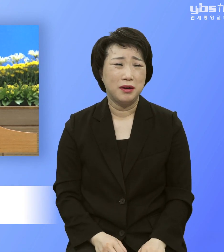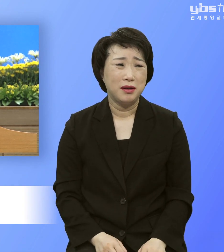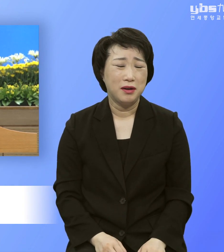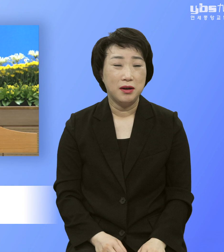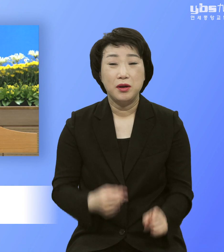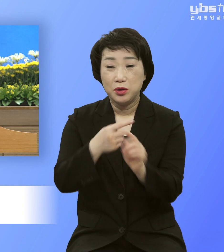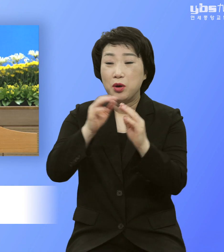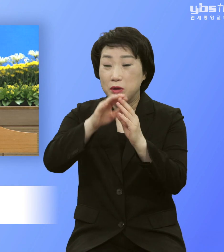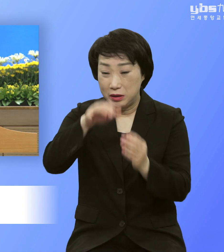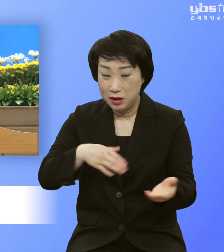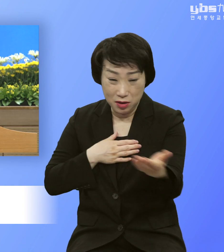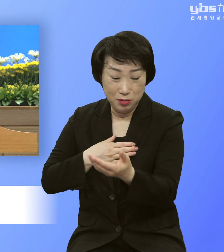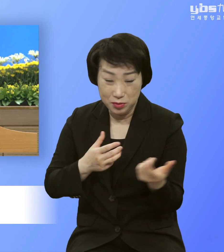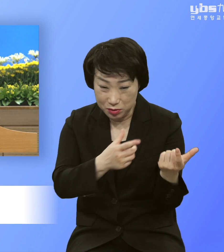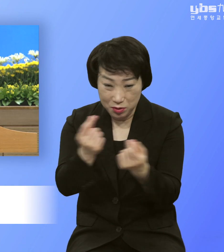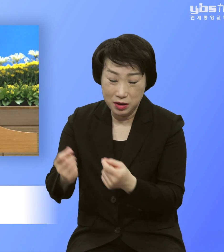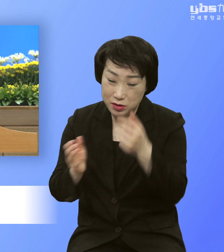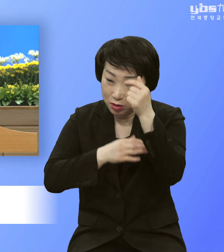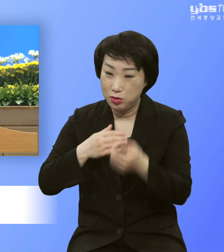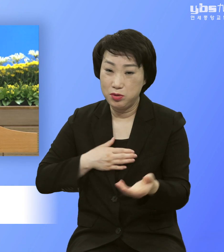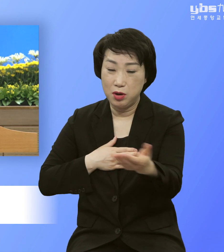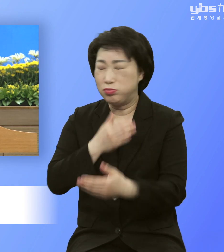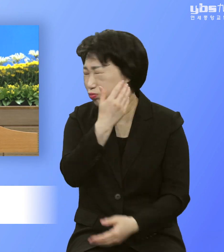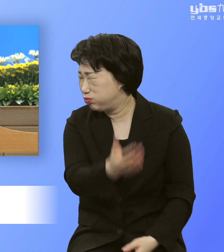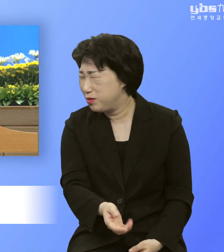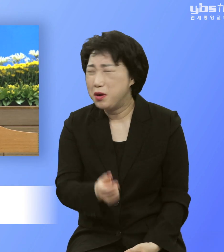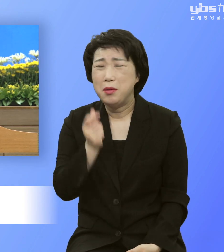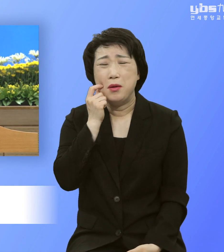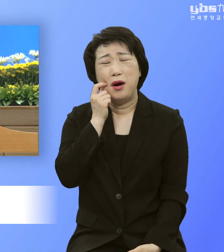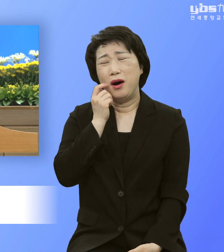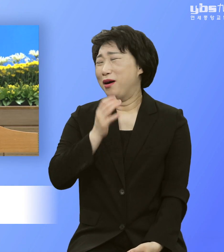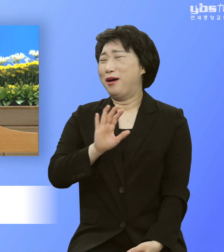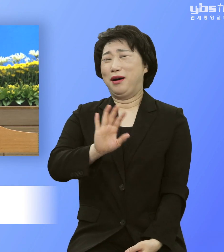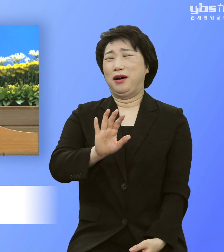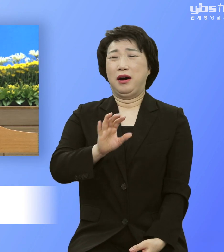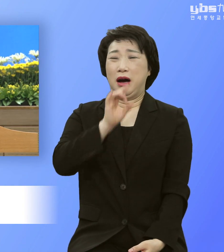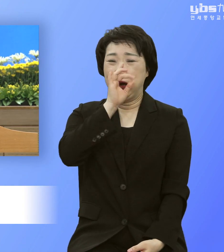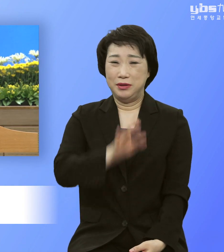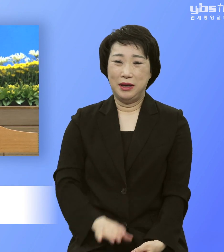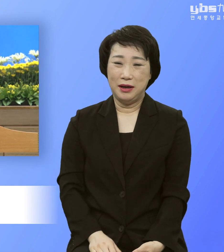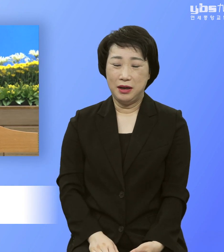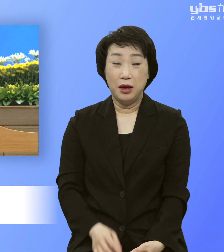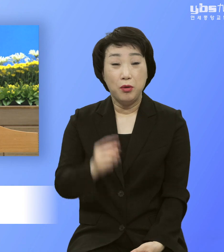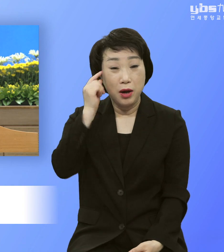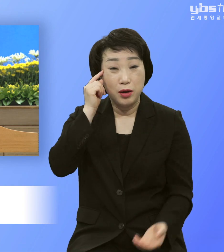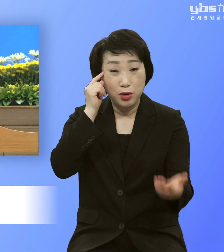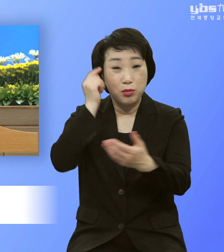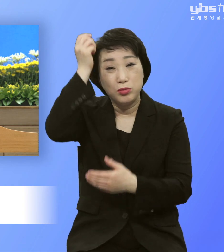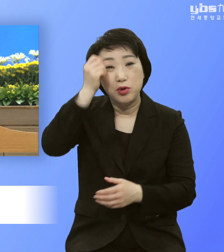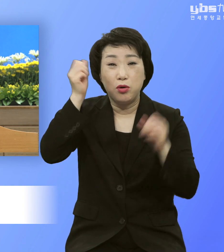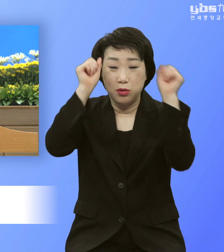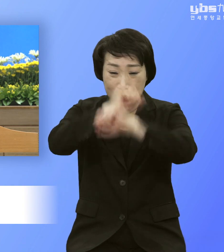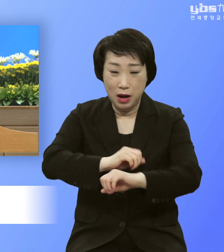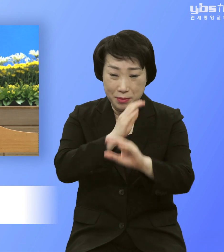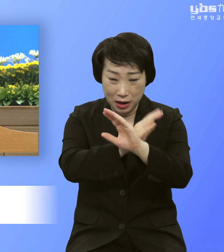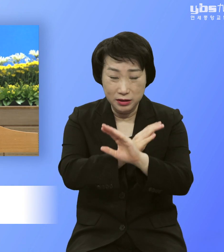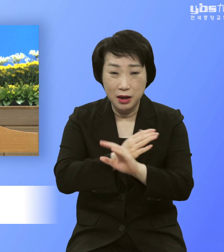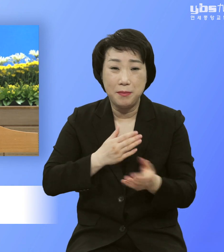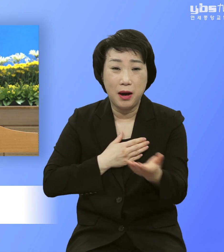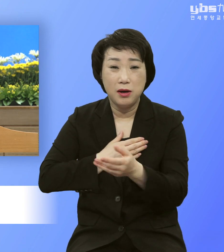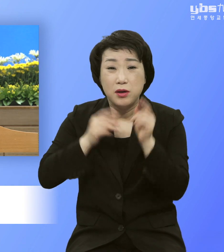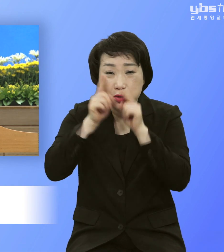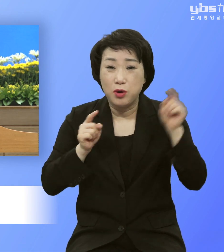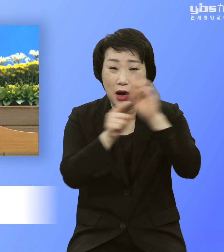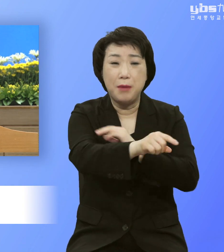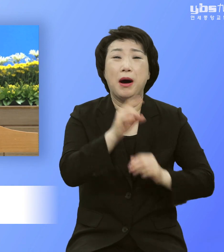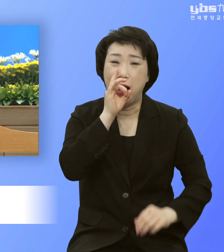교회도 마찬가지야. 우리 성도들에게 그냥 놔둘 수 없어. 왜? 망하면 안 되니까. 지옥 가면 안 되니까.